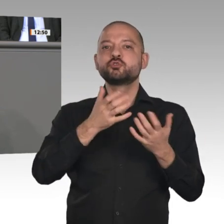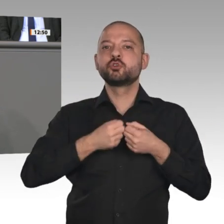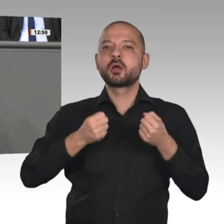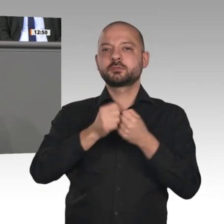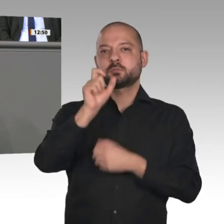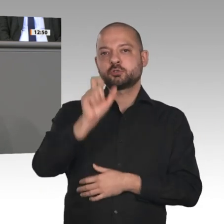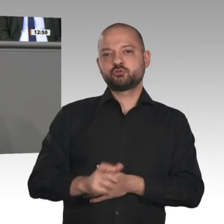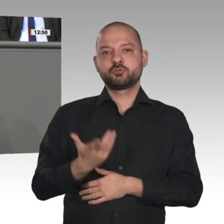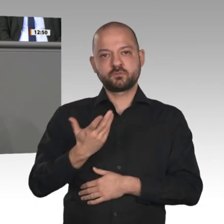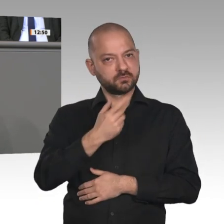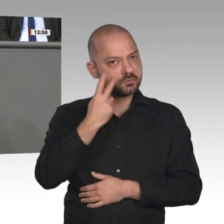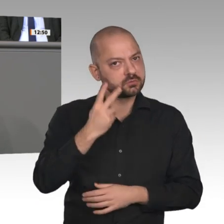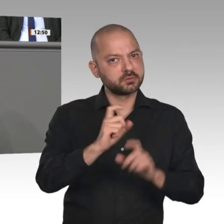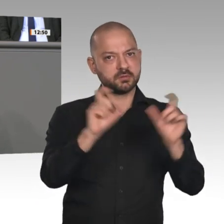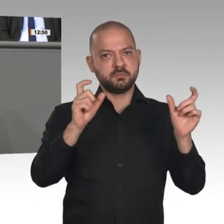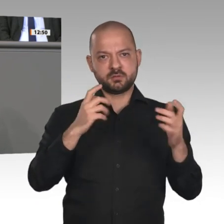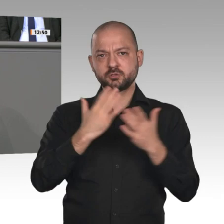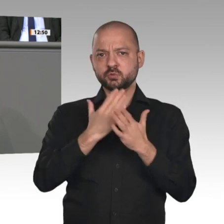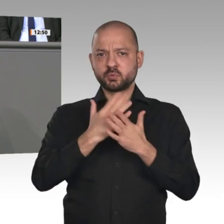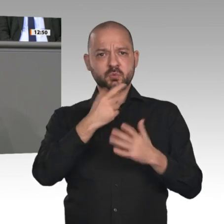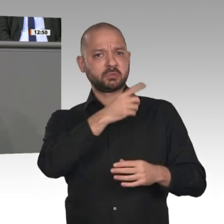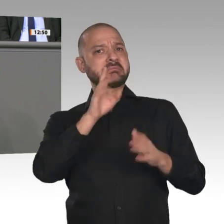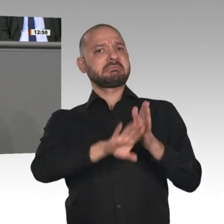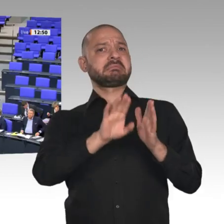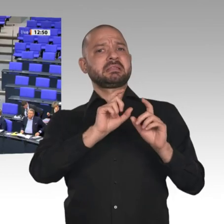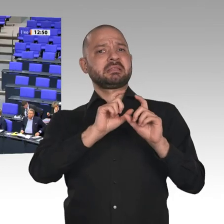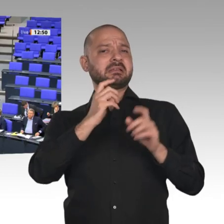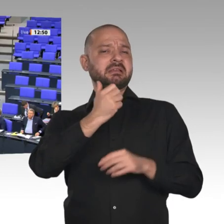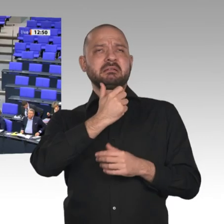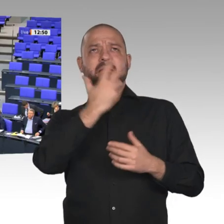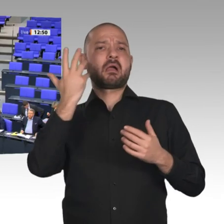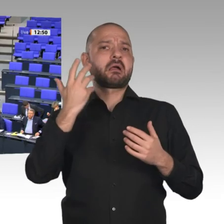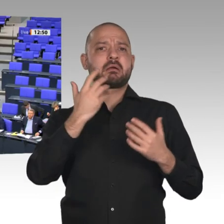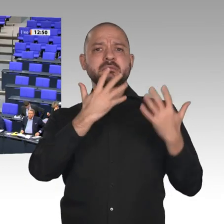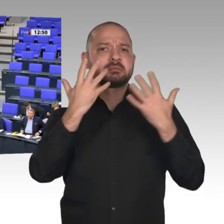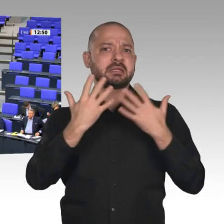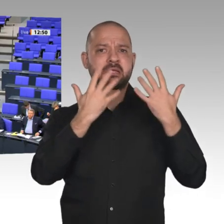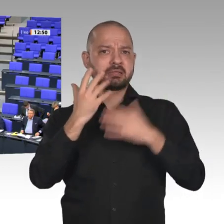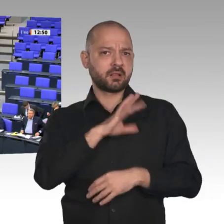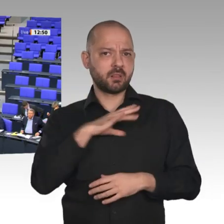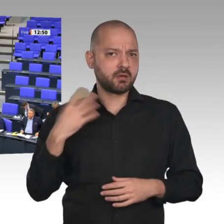genauso herzliches Willkommen im Kreis der Vernünftigen, zumindest in dieser Frage. Vielen Dank.